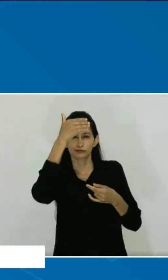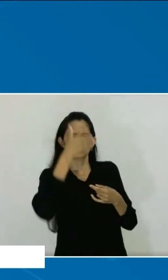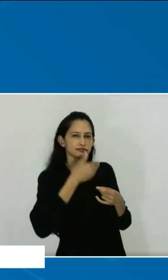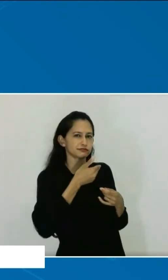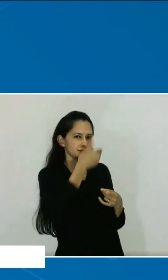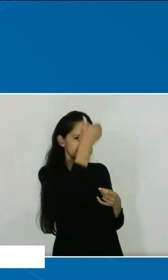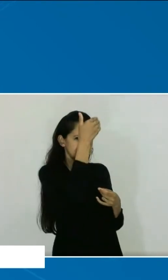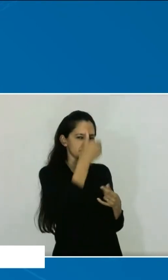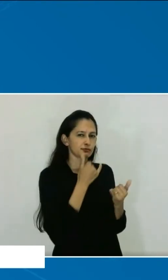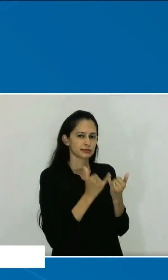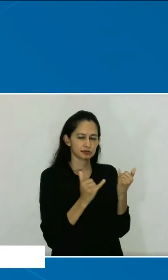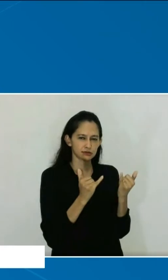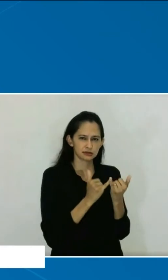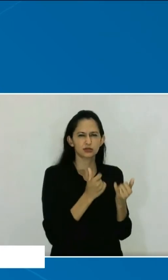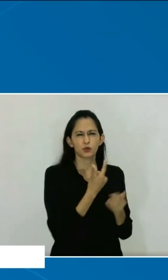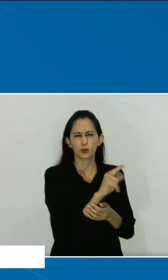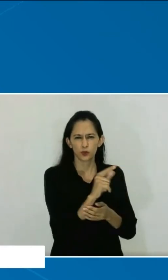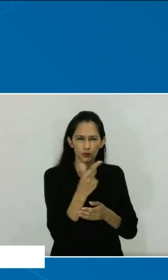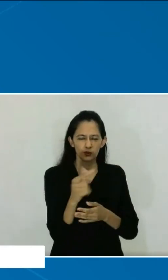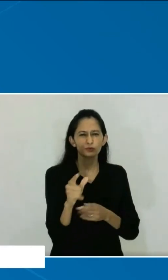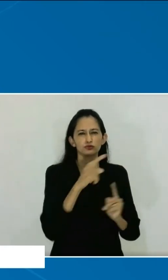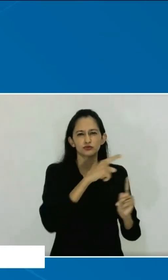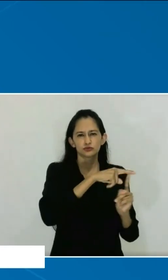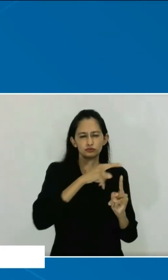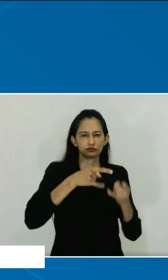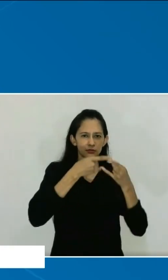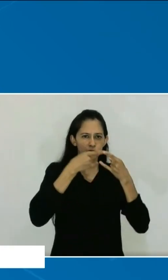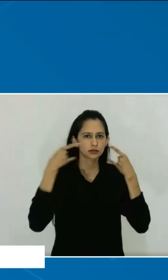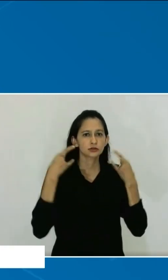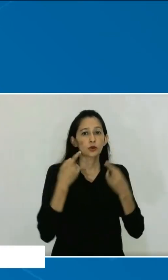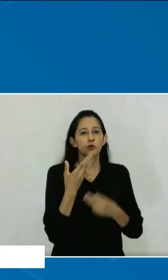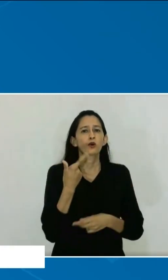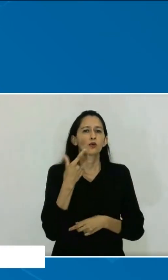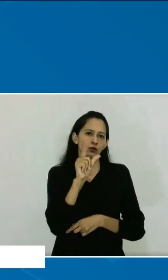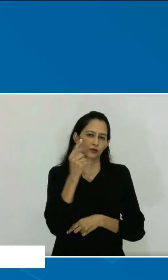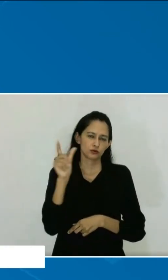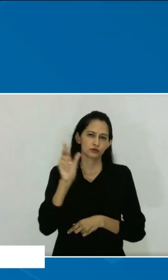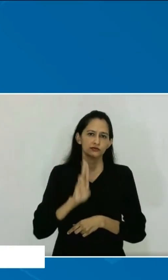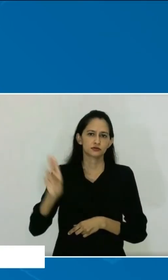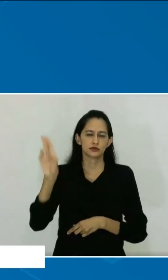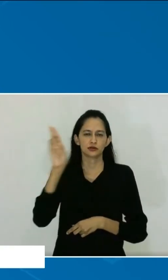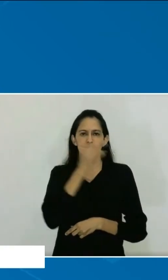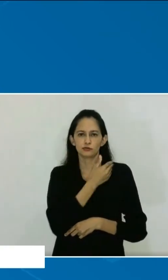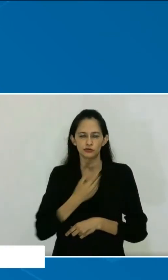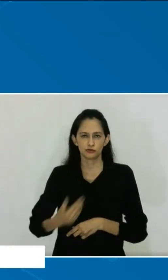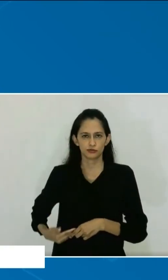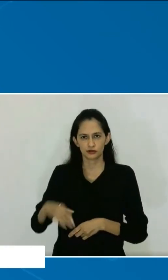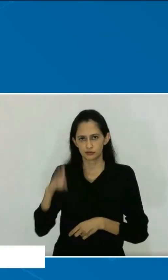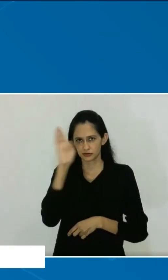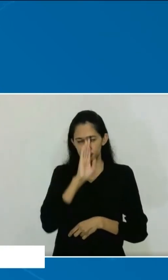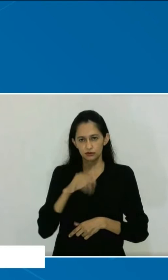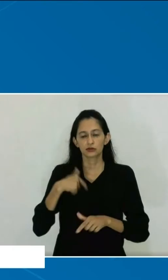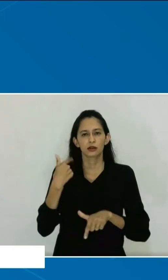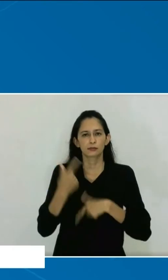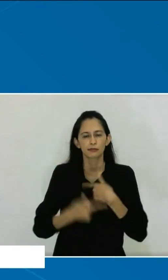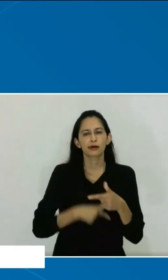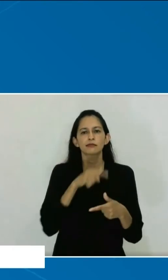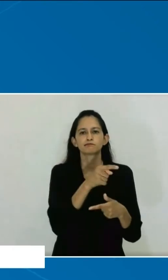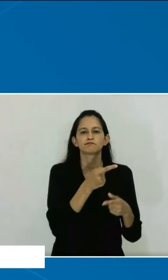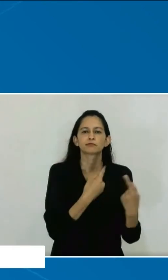face shield, assim como todas as universidades públicas brasileiras tiveram uma atuação muito forte dentro dos